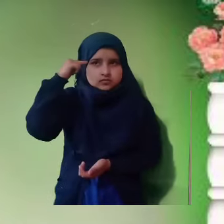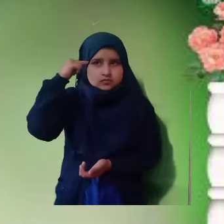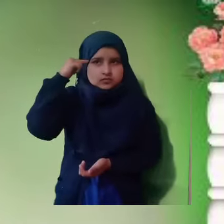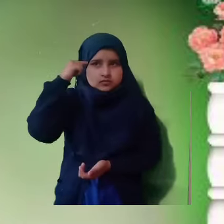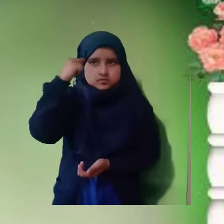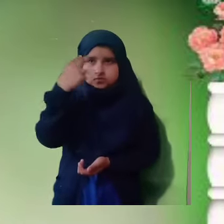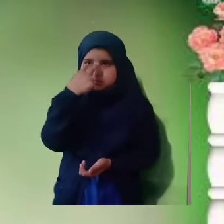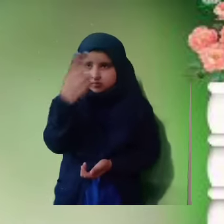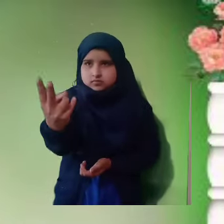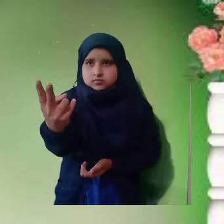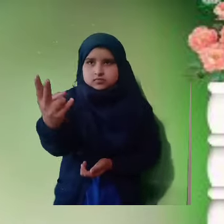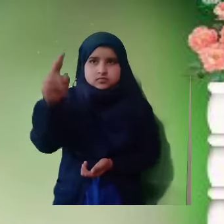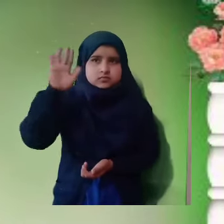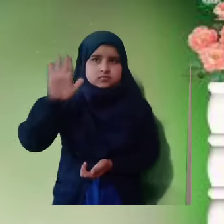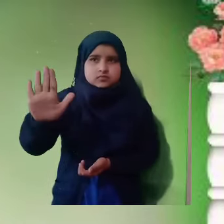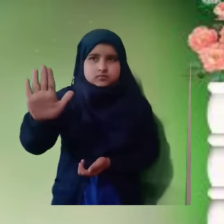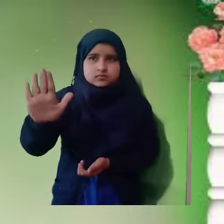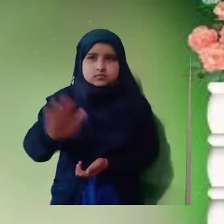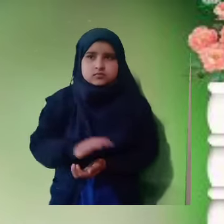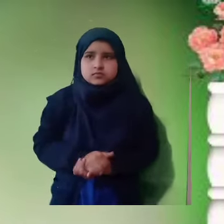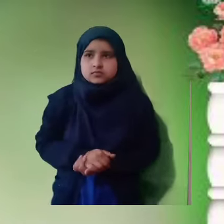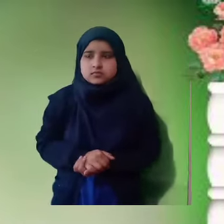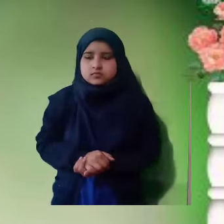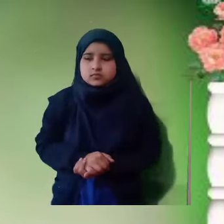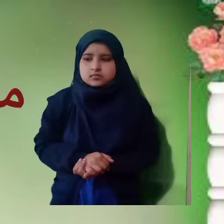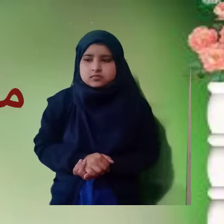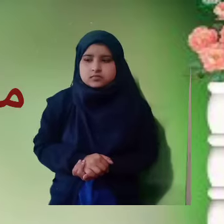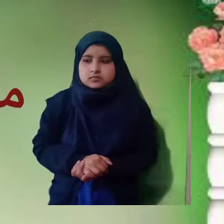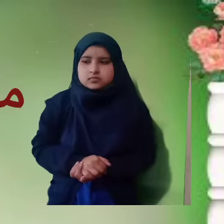के, देख के, करने के लिए मिसाल।